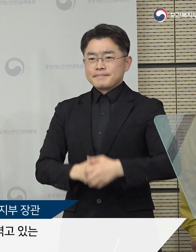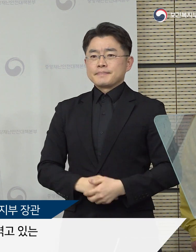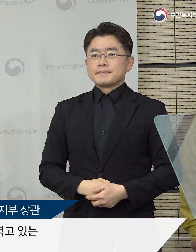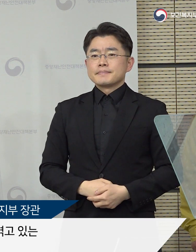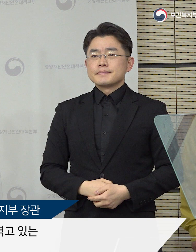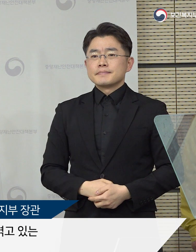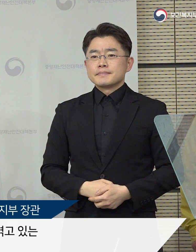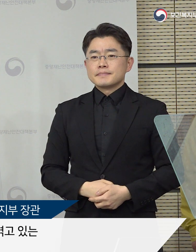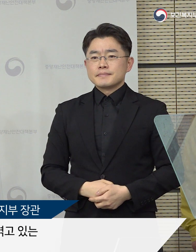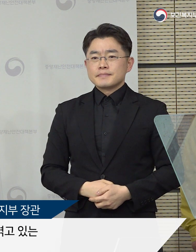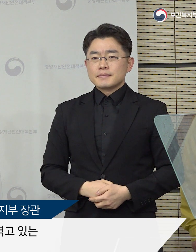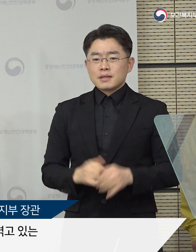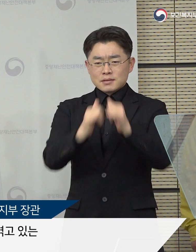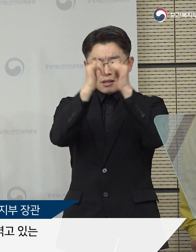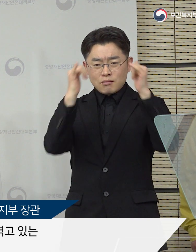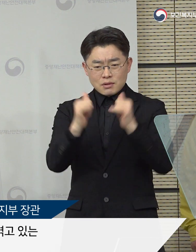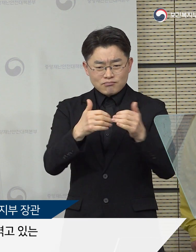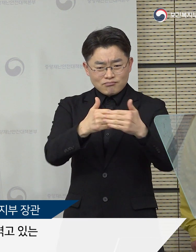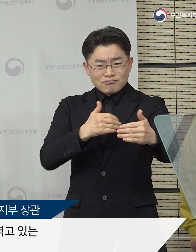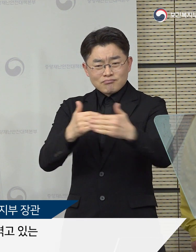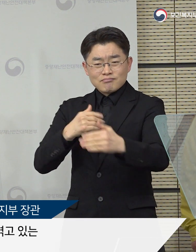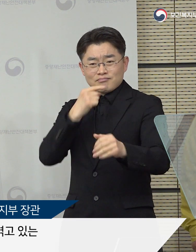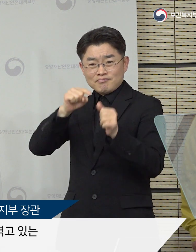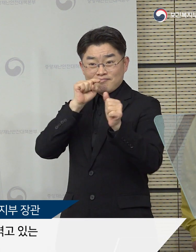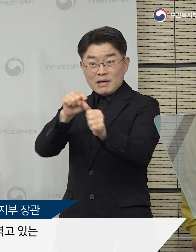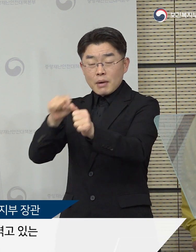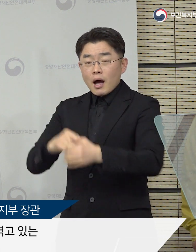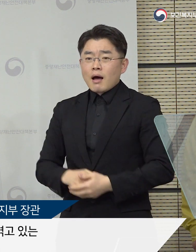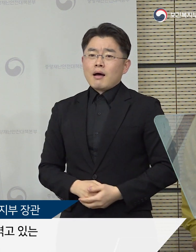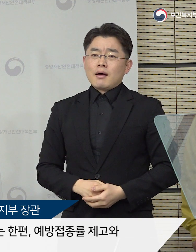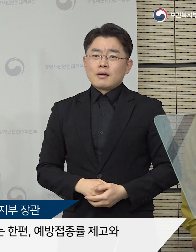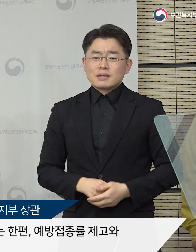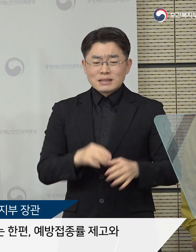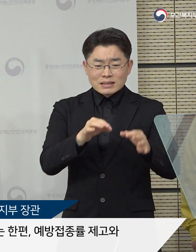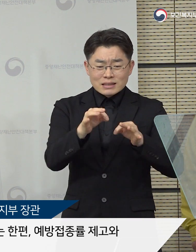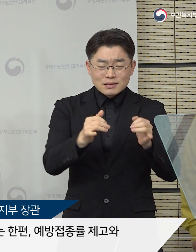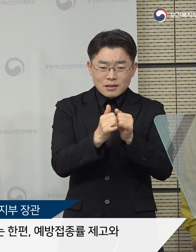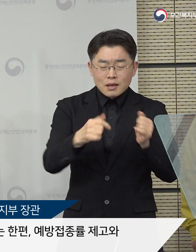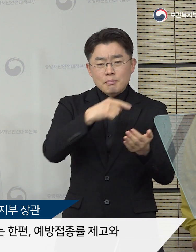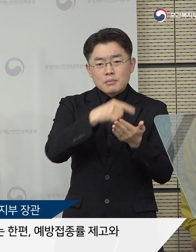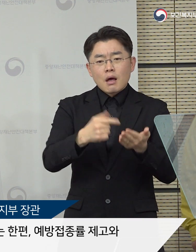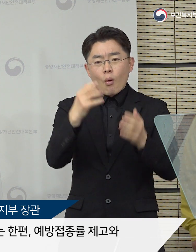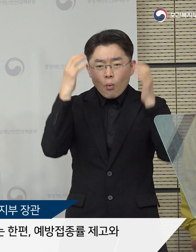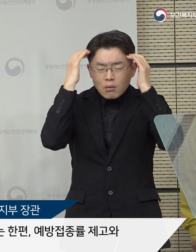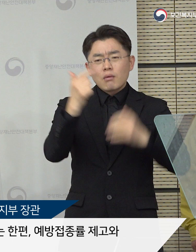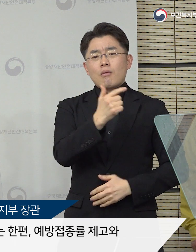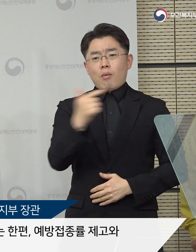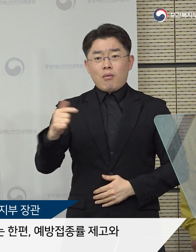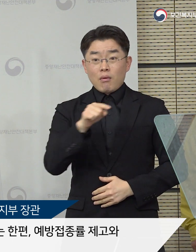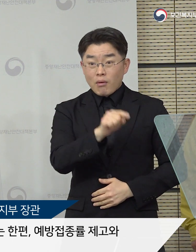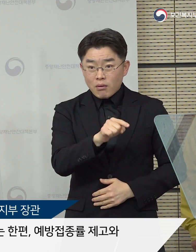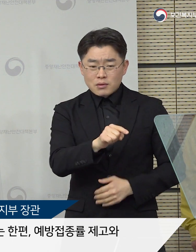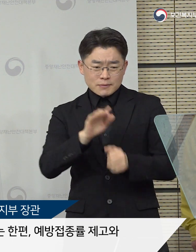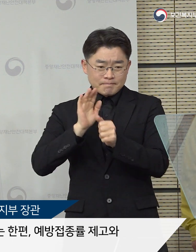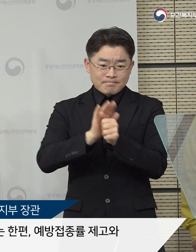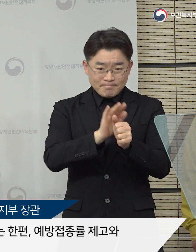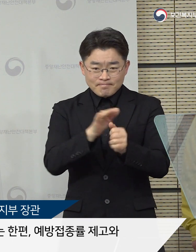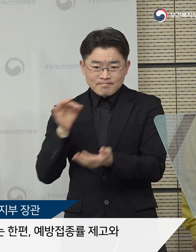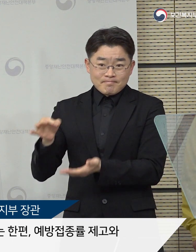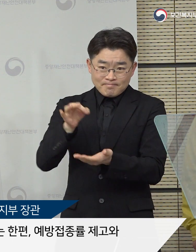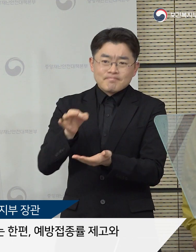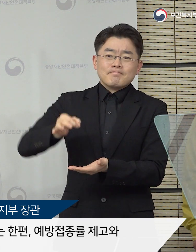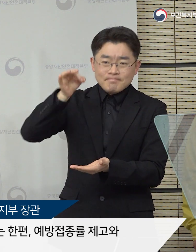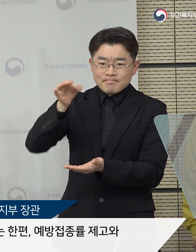정부는 이번 거리두기 강화로 인해 어려움을 겪고 있는 소상공인, 자영업자 등에 대해 지원을 강화하는